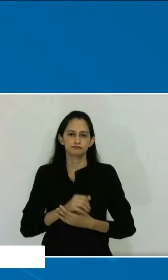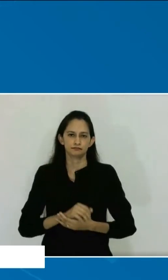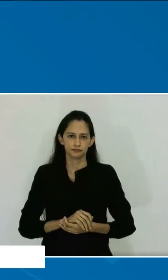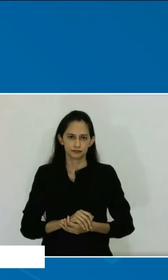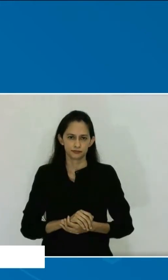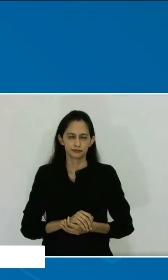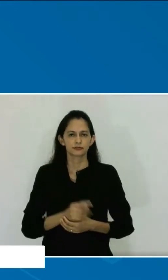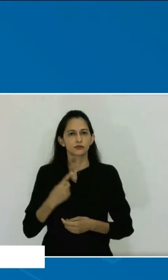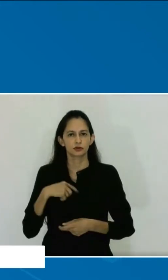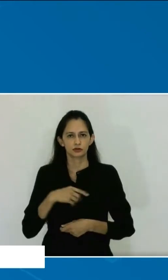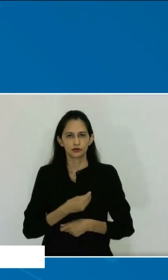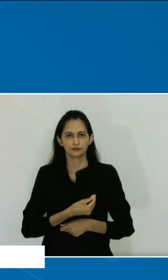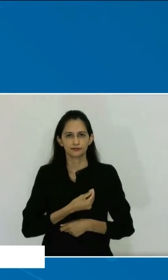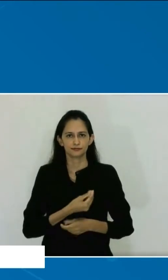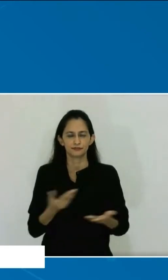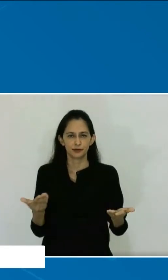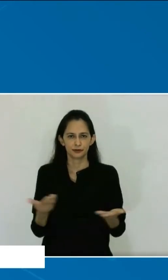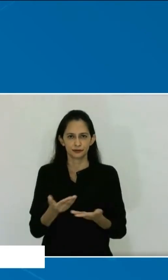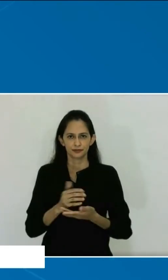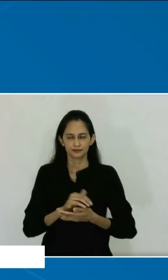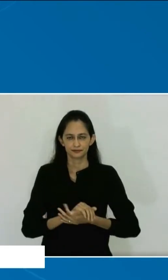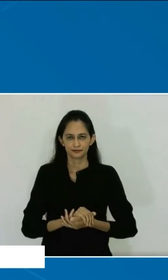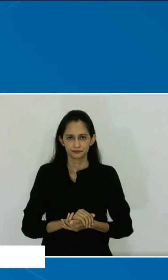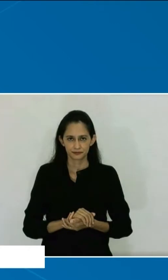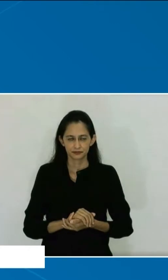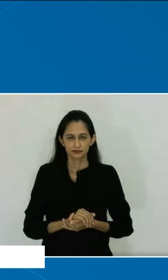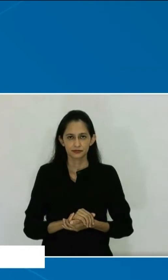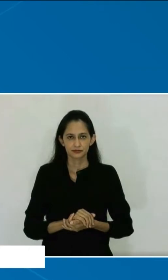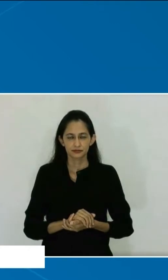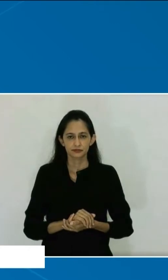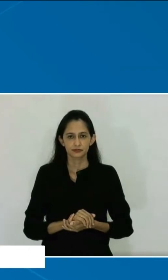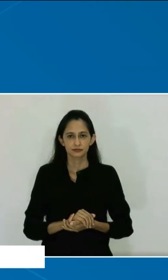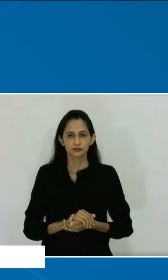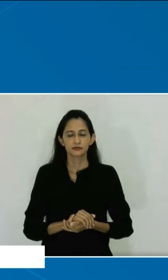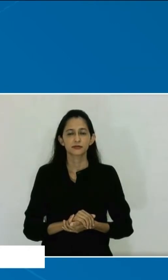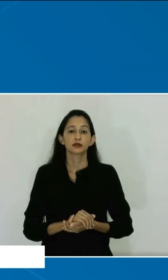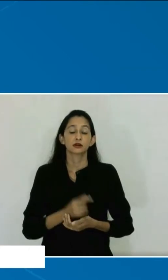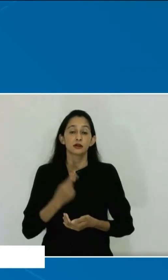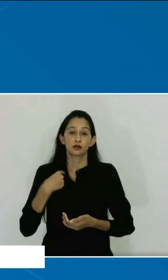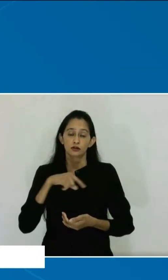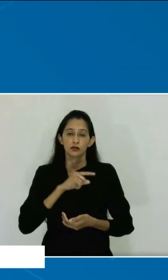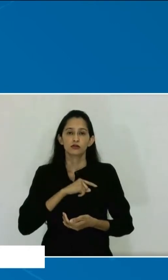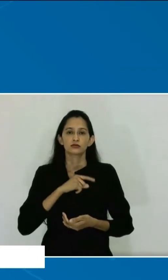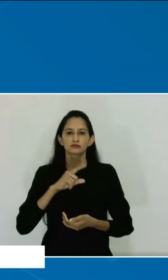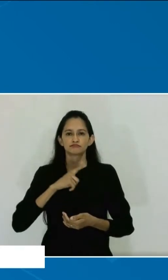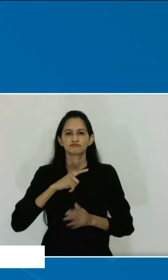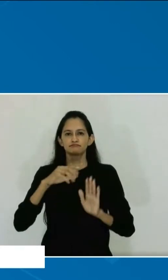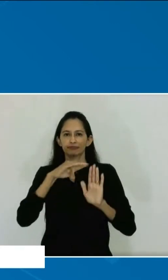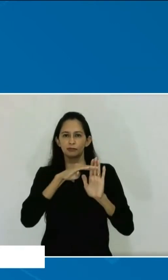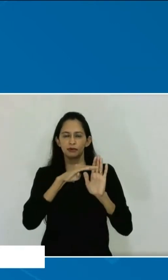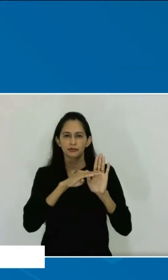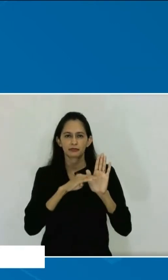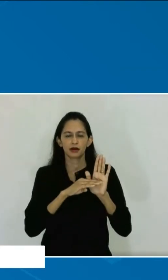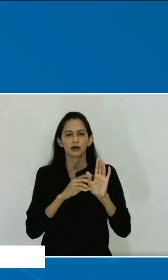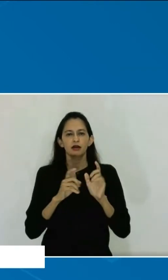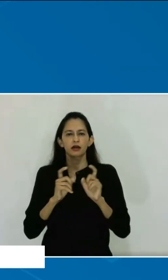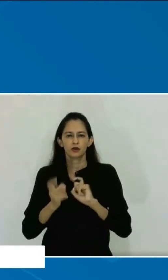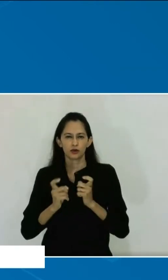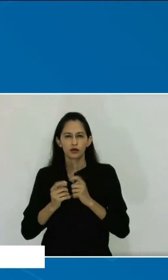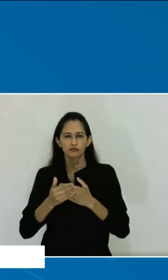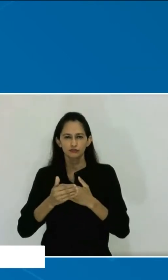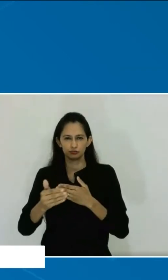nós estamos inserindo, né? Então, a gente está com a pauta que possivelmente será discutida na próxima reunião do Conselho,